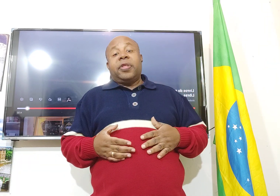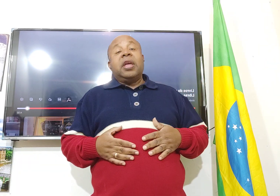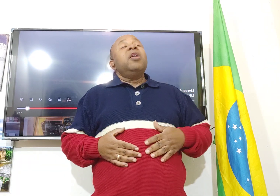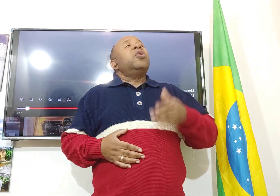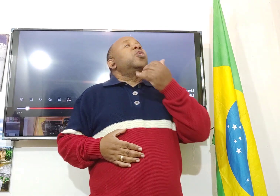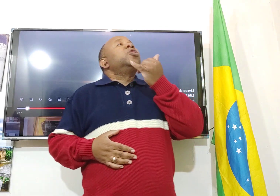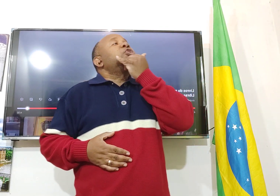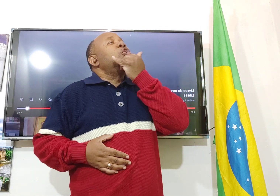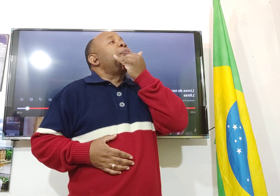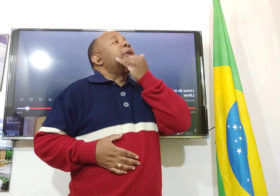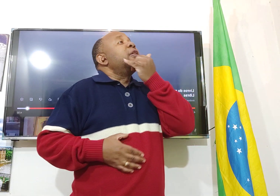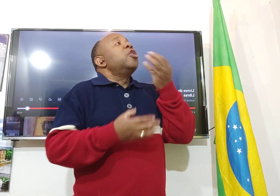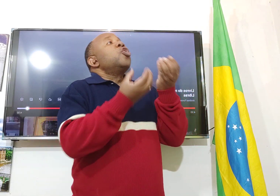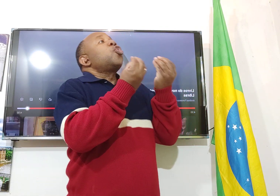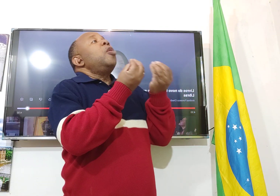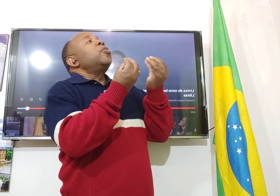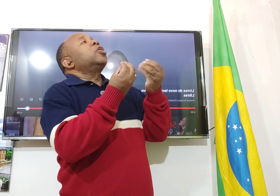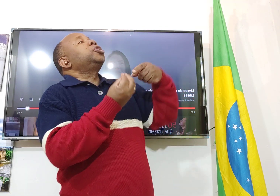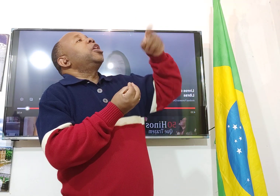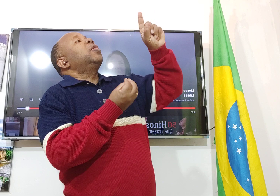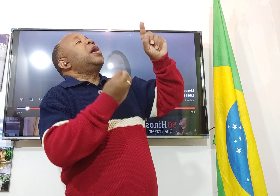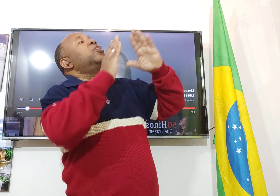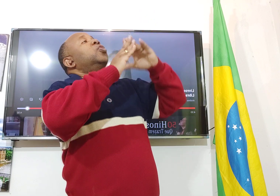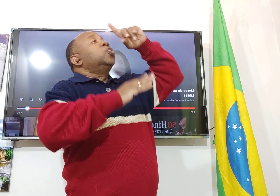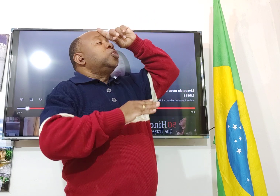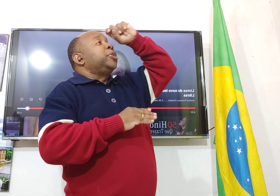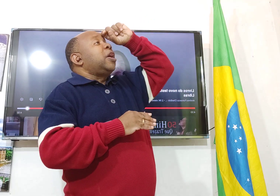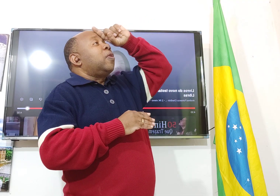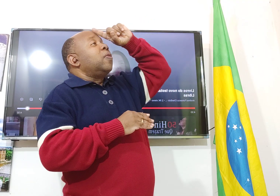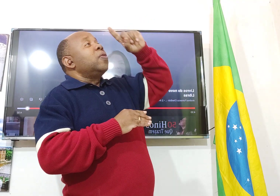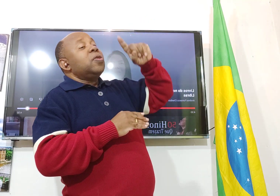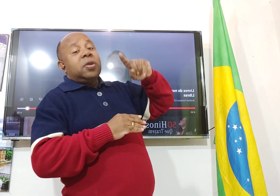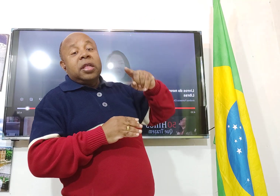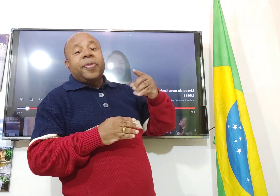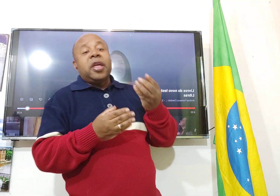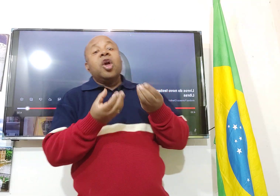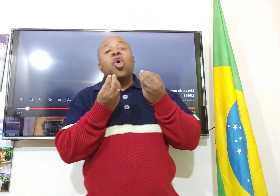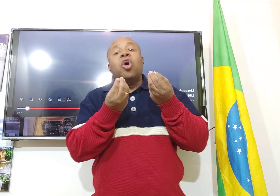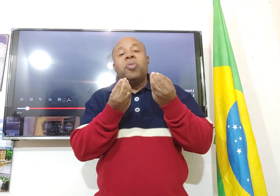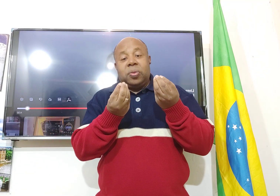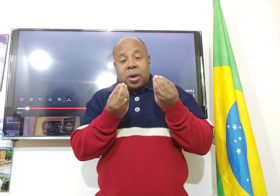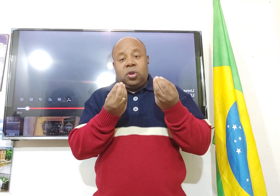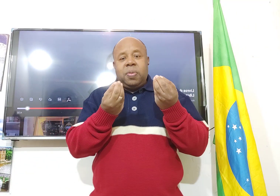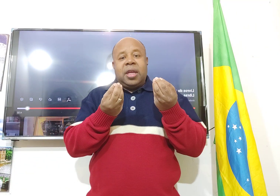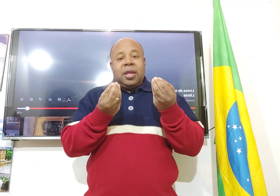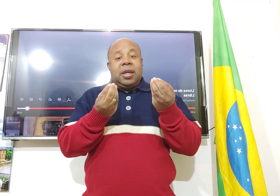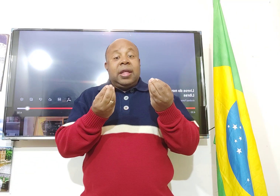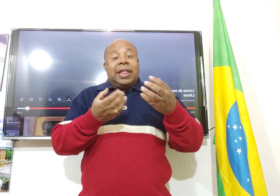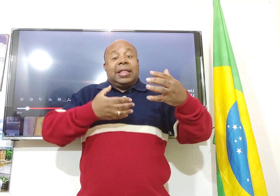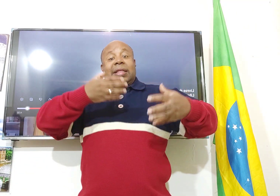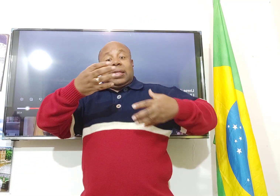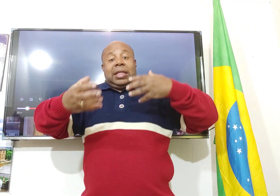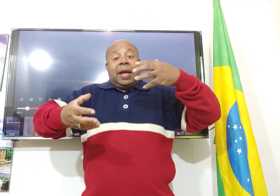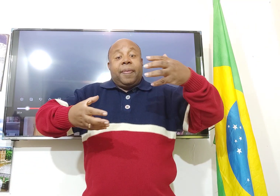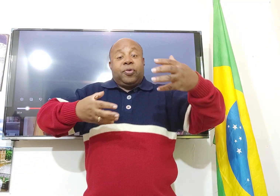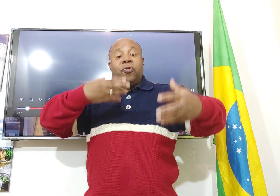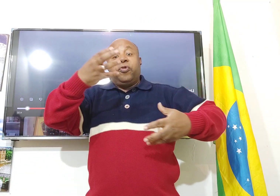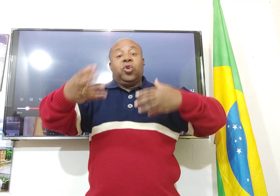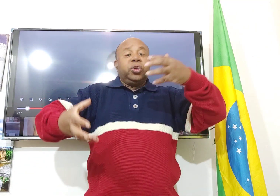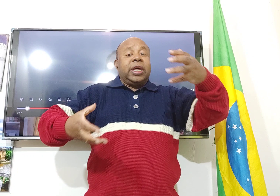assim, desculpa, como que eu chego lá no hospital? Por exemplo assim, como? Aí tudo bem. Você tá confuso, quer